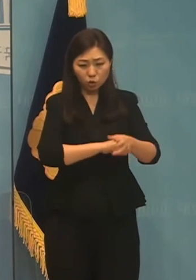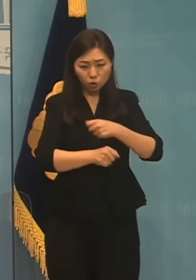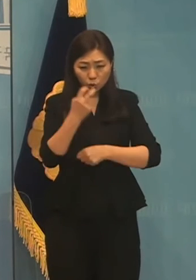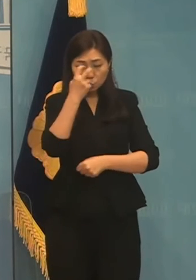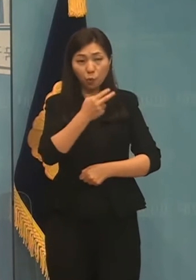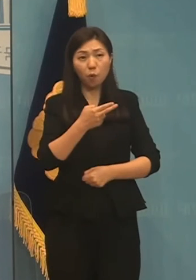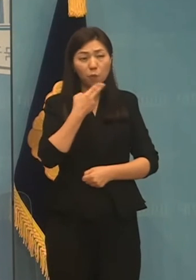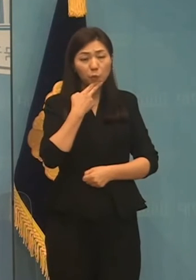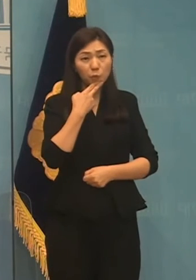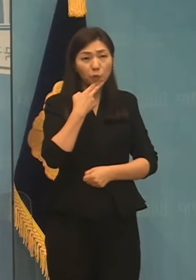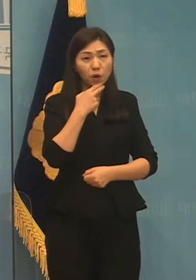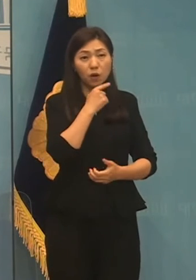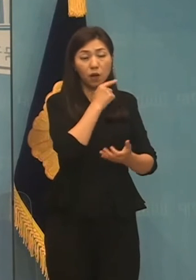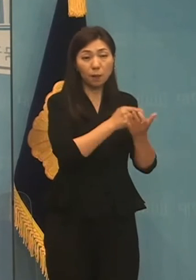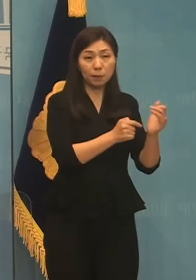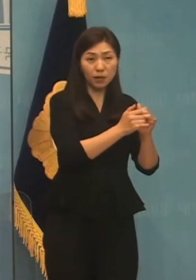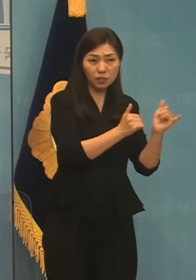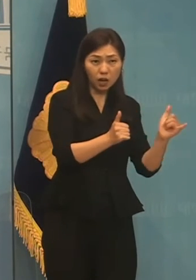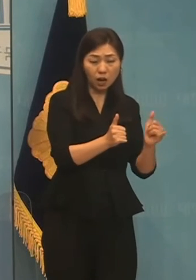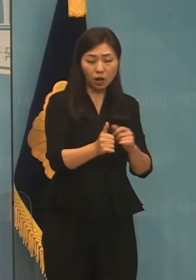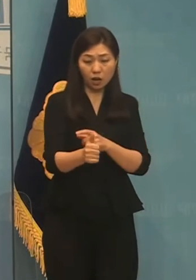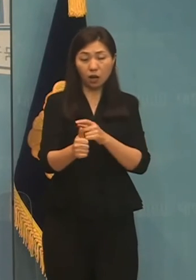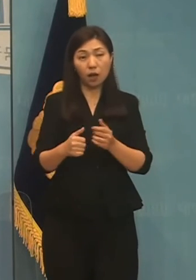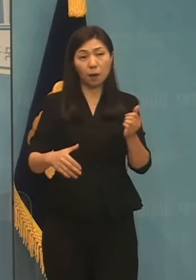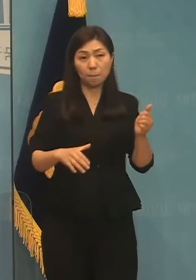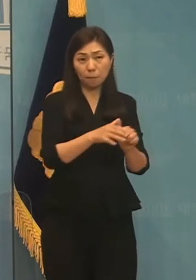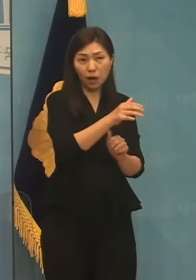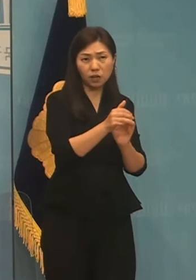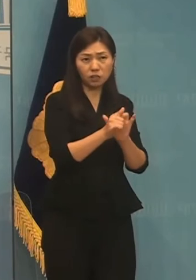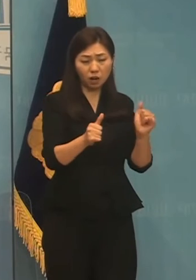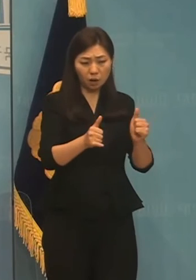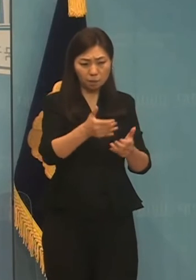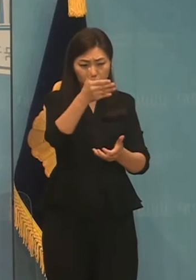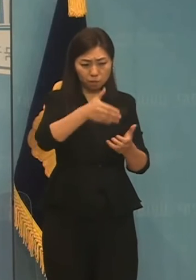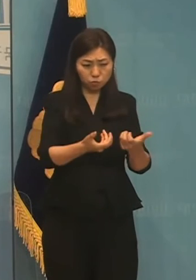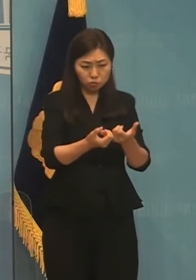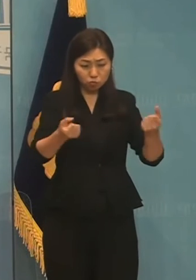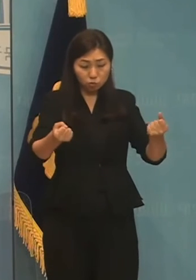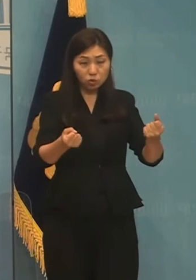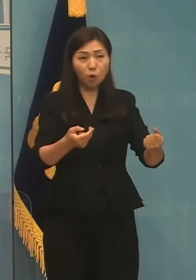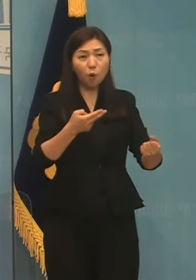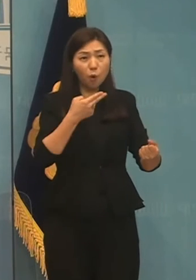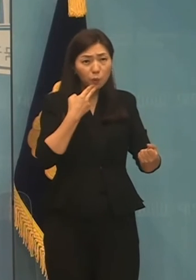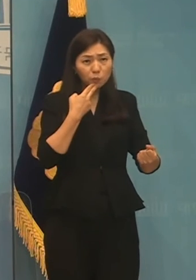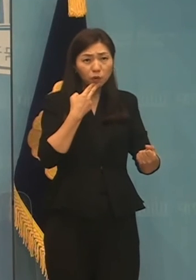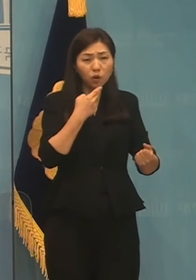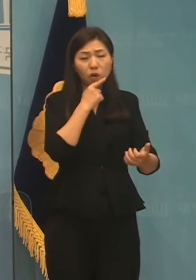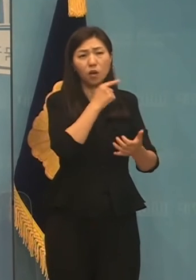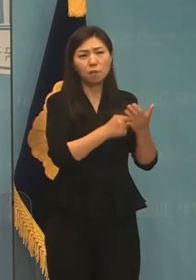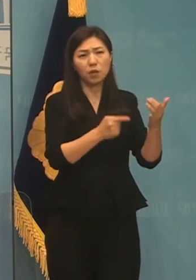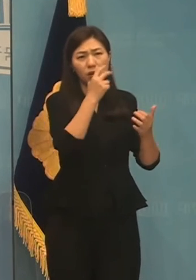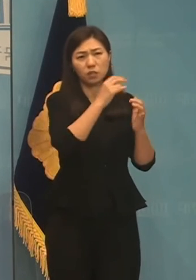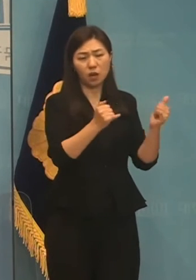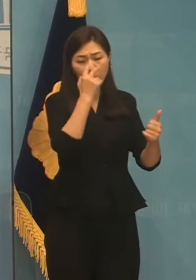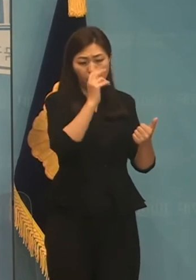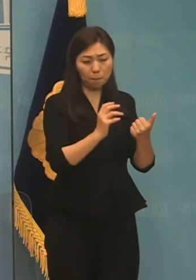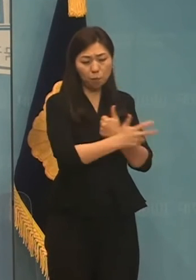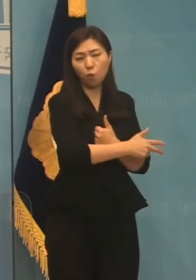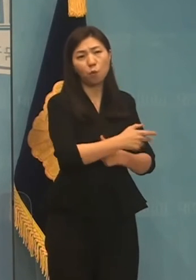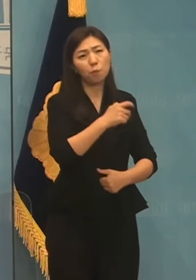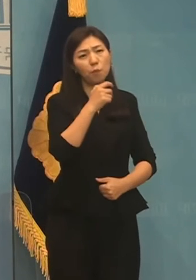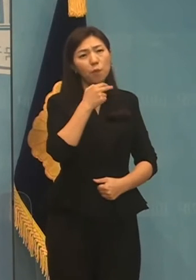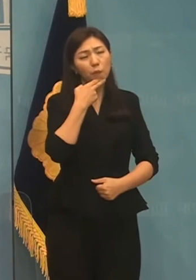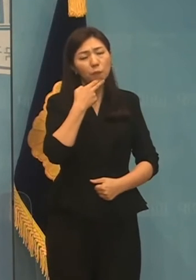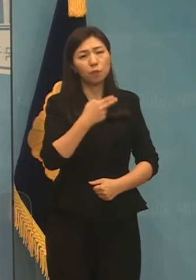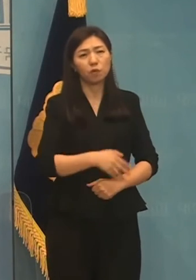회사 공간 브레이든 피해 장오 조치도 억만 것으로 발표했습니다 더 이상 될 수